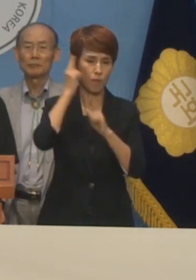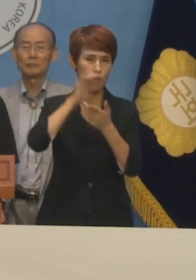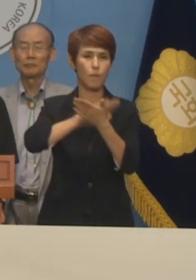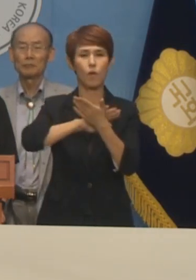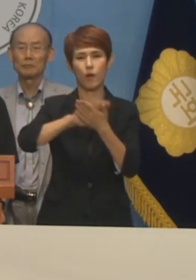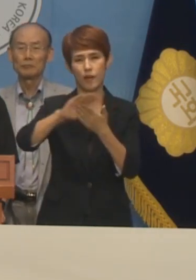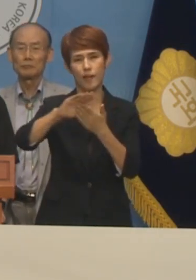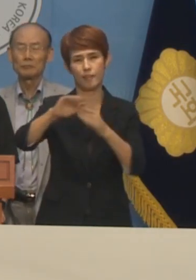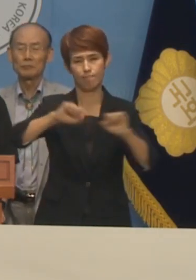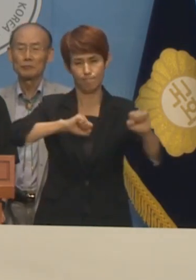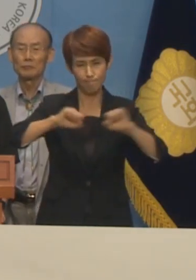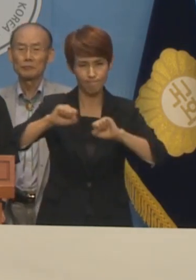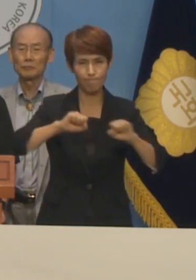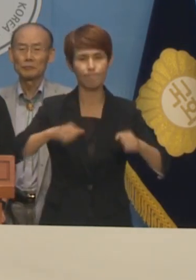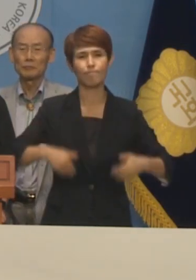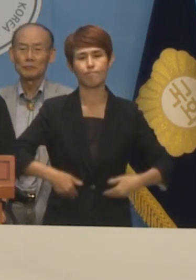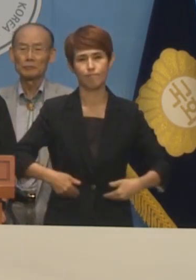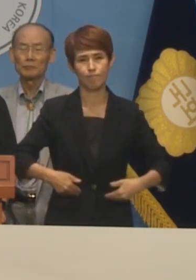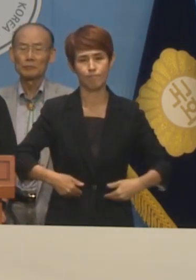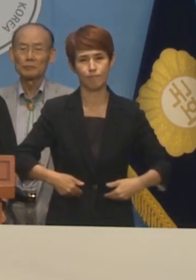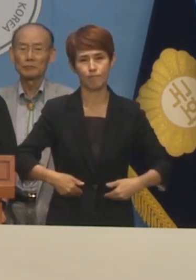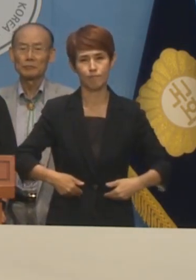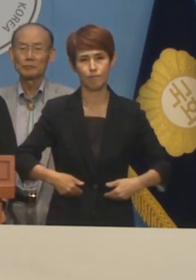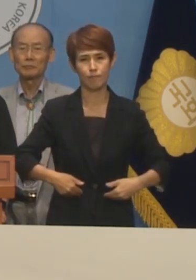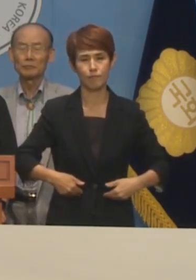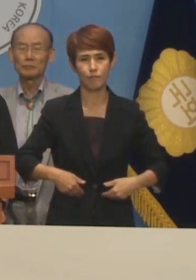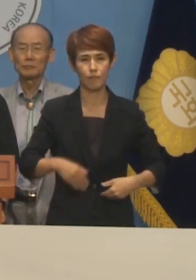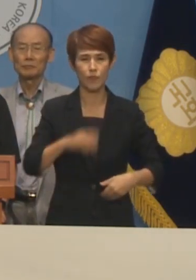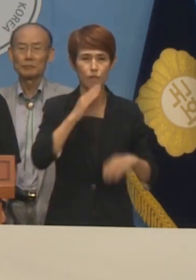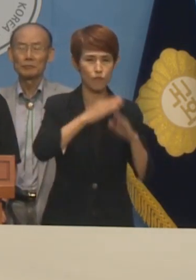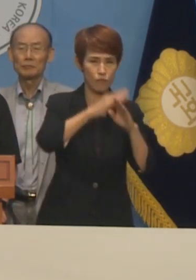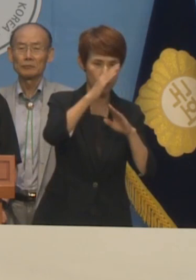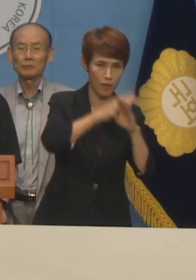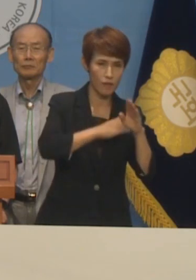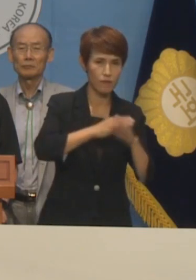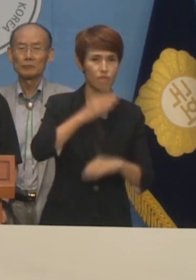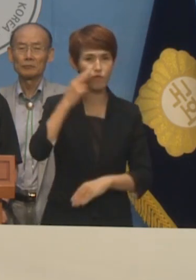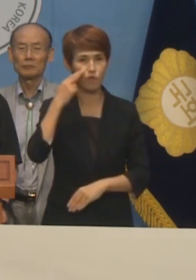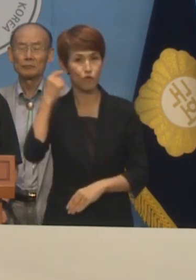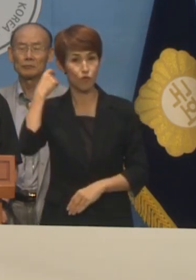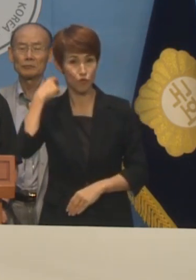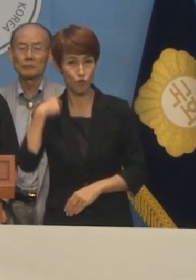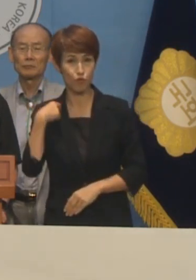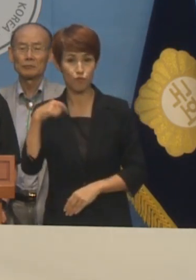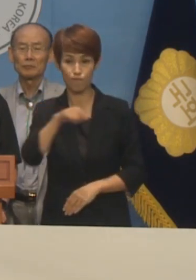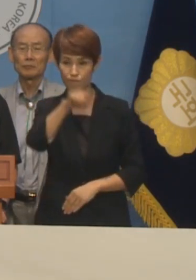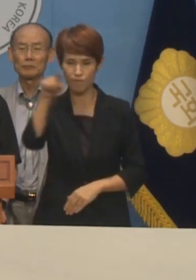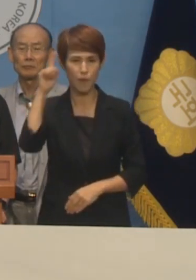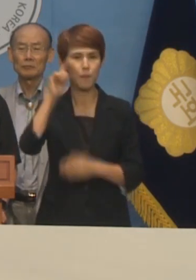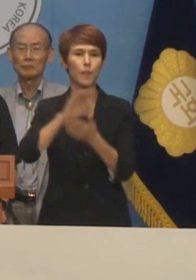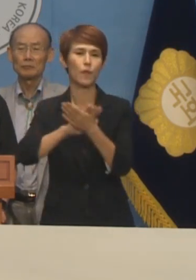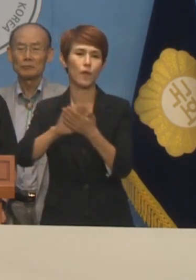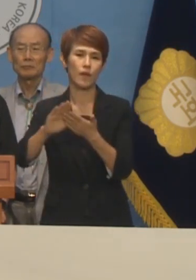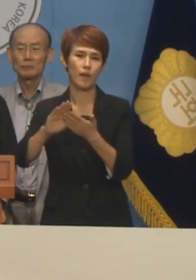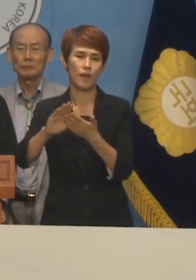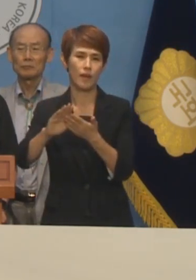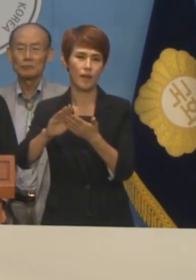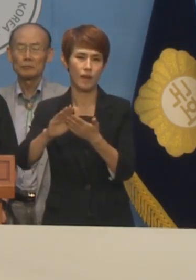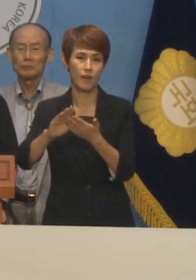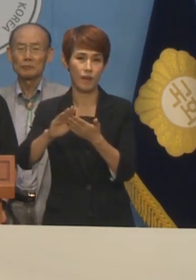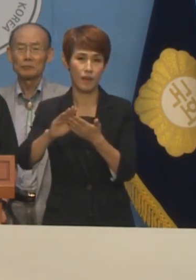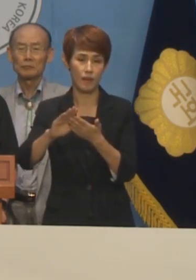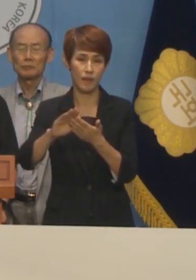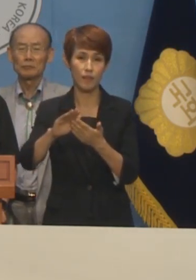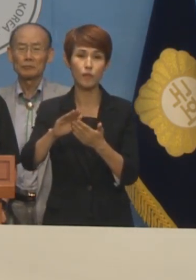평화대회는 물론 남북, 미중 등 관련국들의 평화를 위한